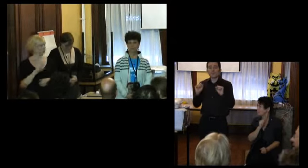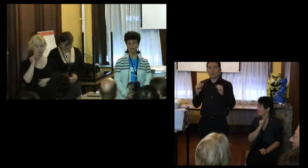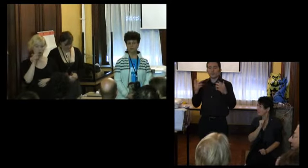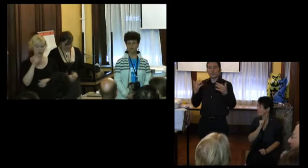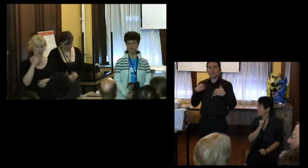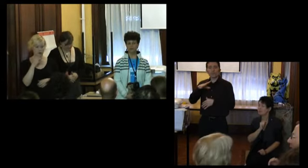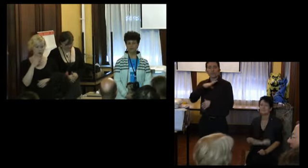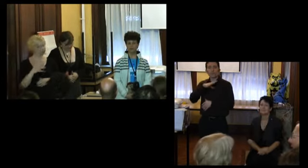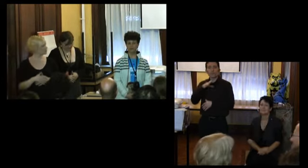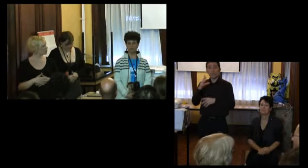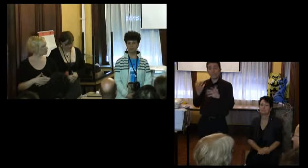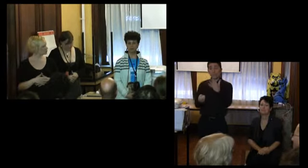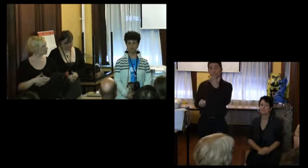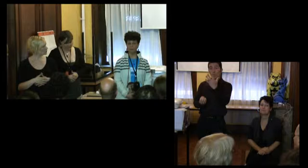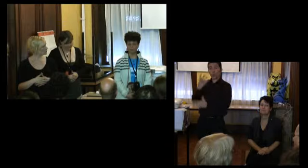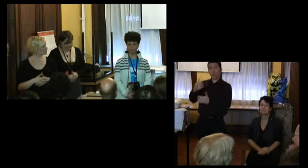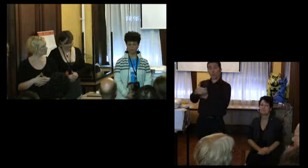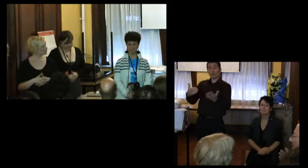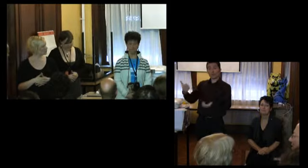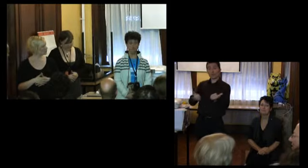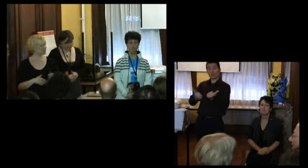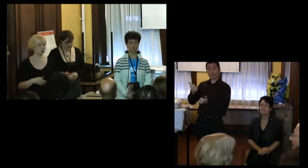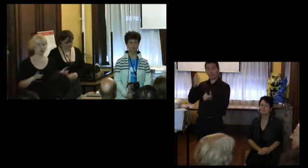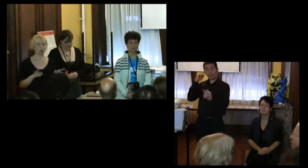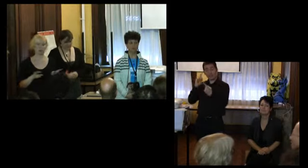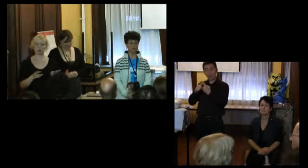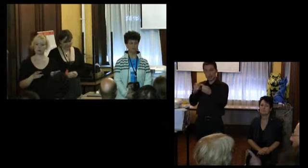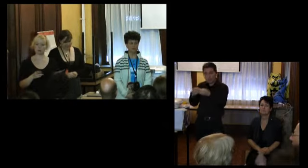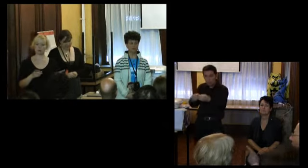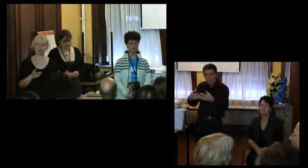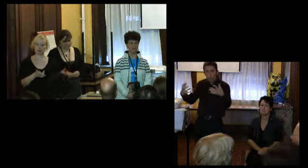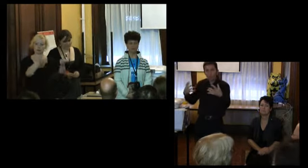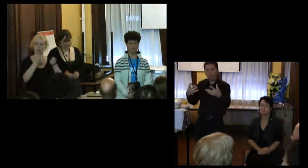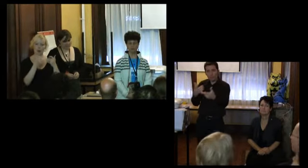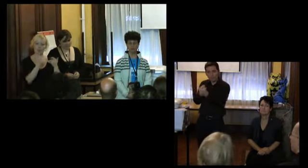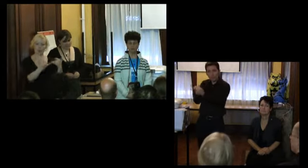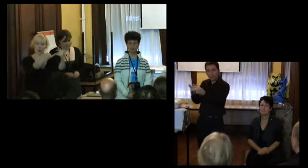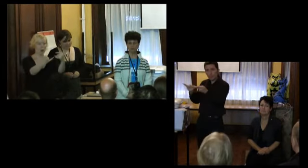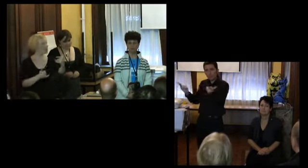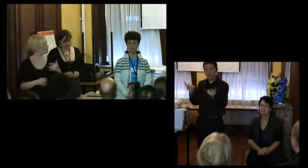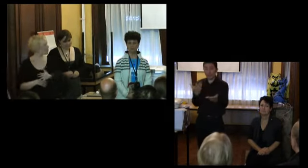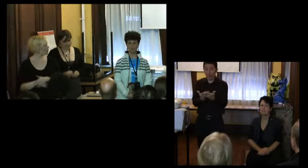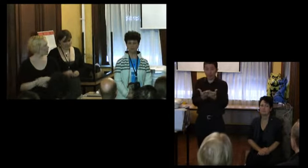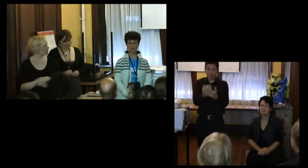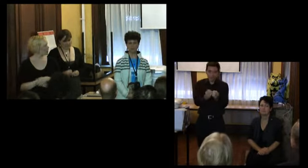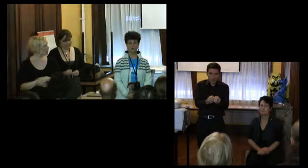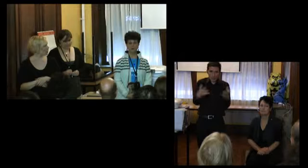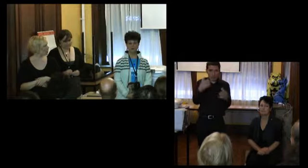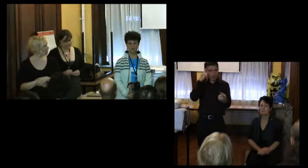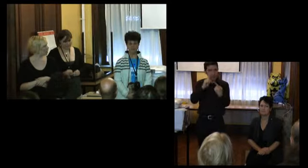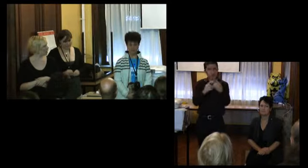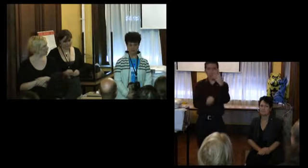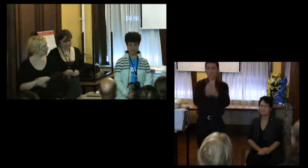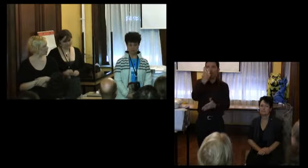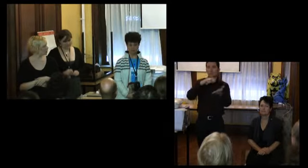On a un nouveau service de développement du public. Donc là, nous allons développer sur les nouvelles technologies pour